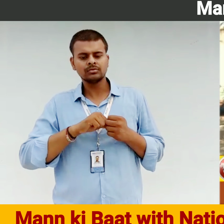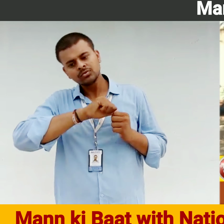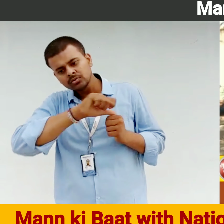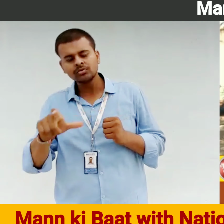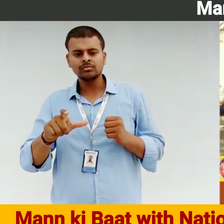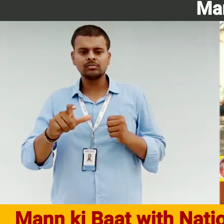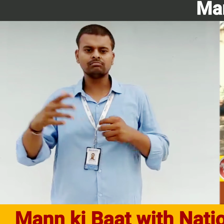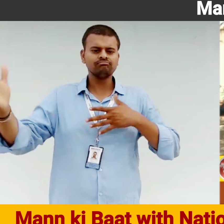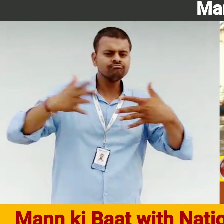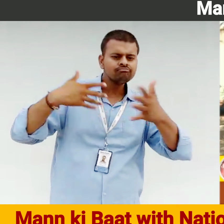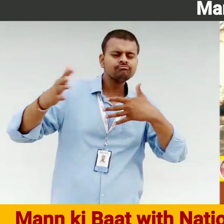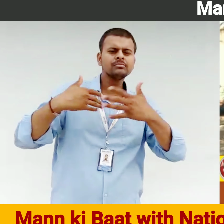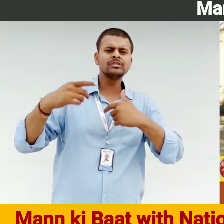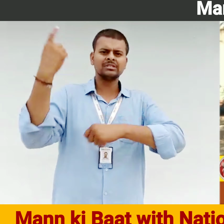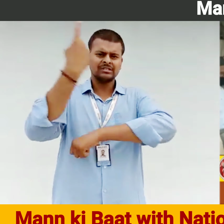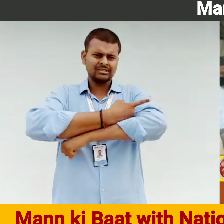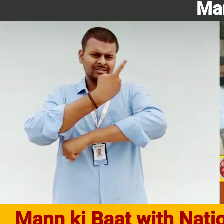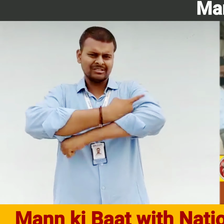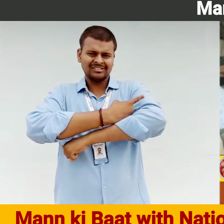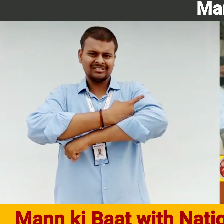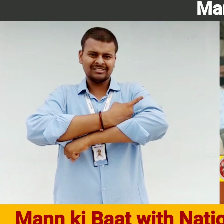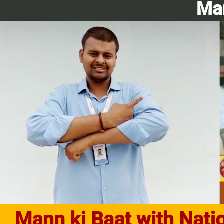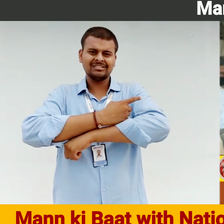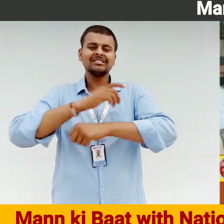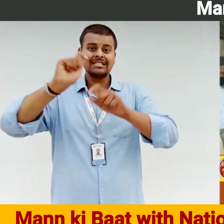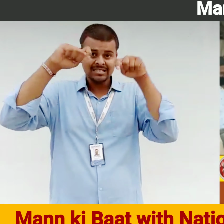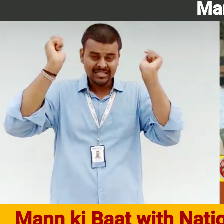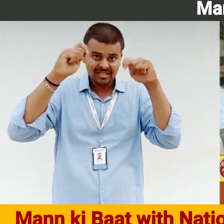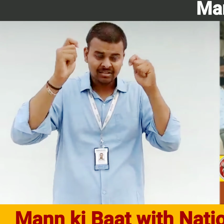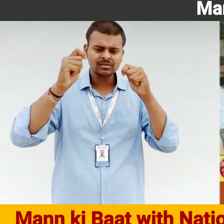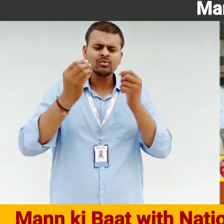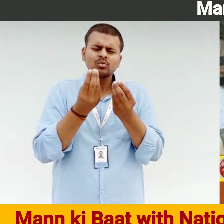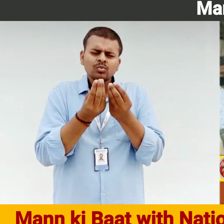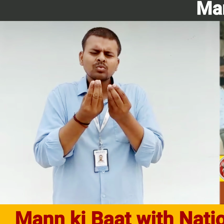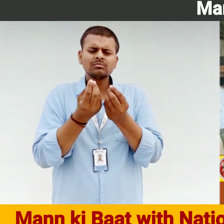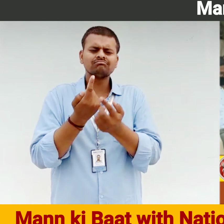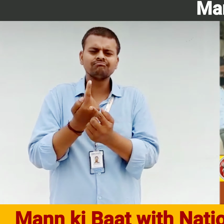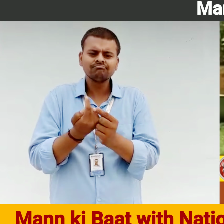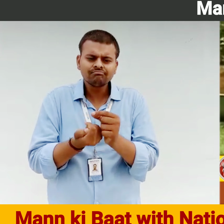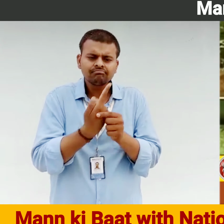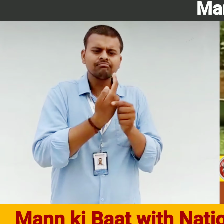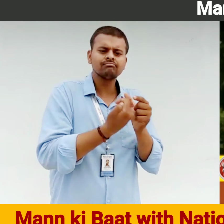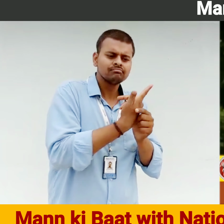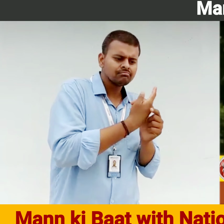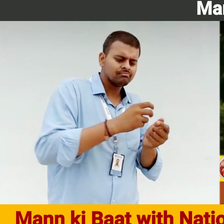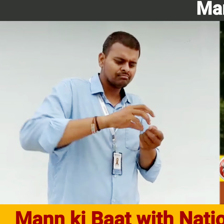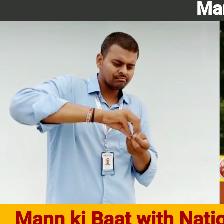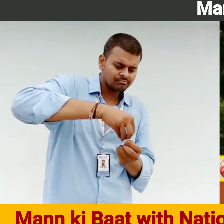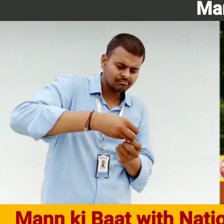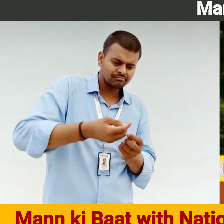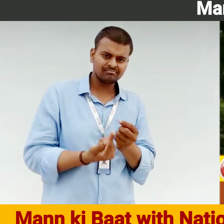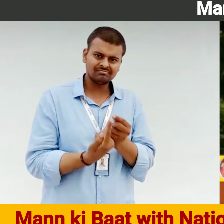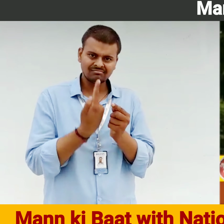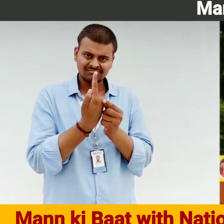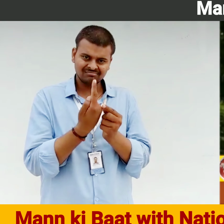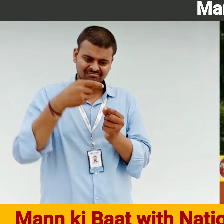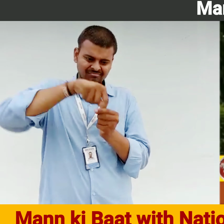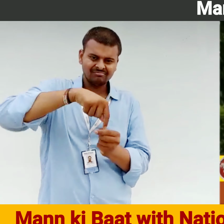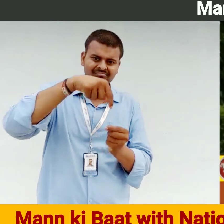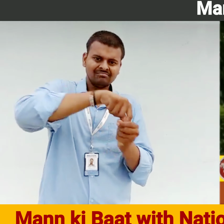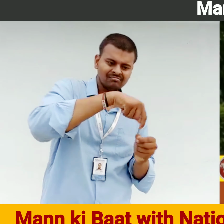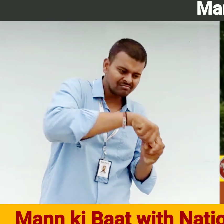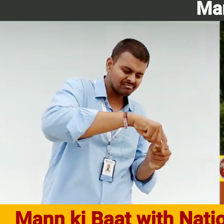लगाएं और प्रकृति की सेवा के लिए कुछ ऐसा संकल्प अवश्य लें जिससे प्रकृति के साथ आपका हर